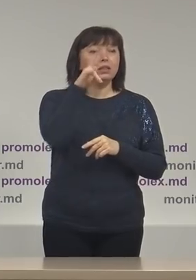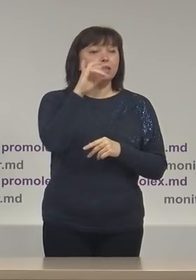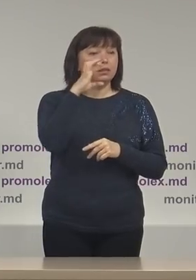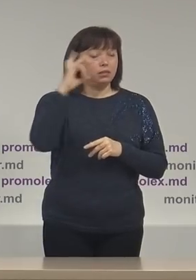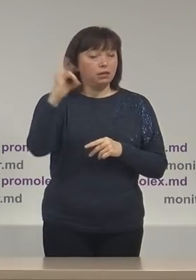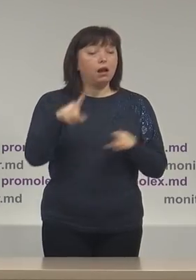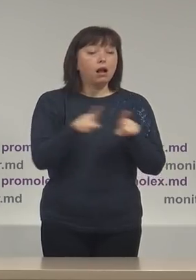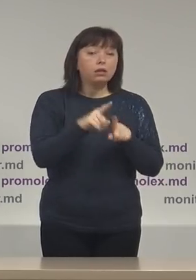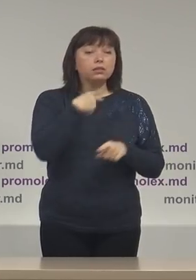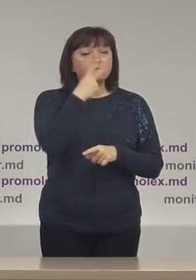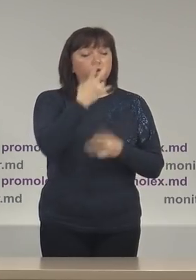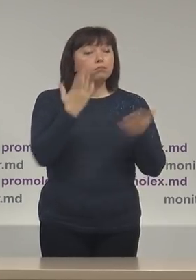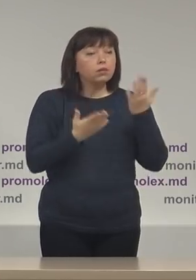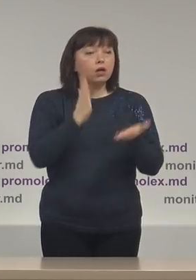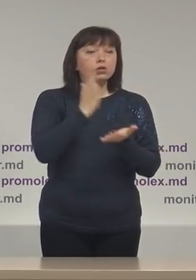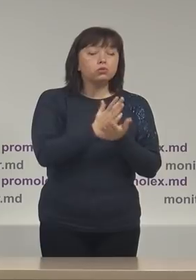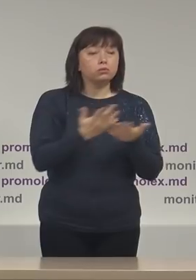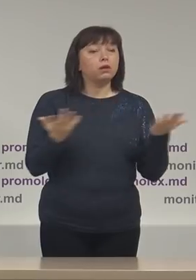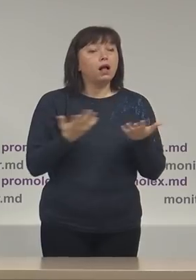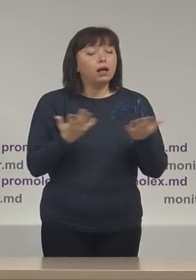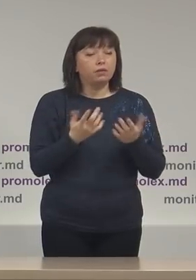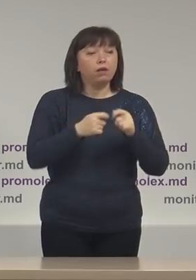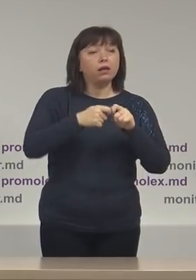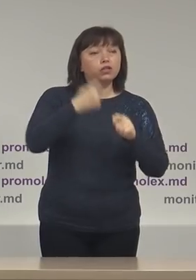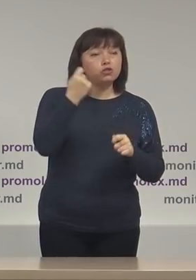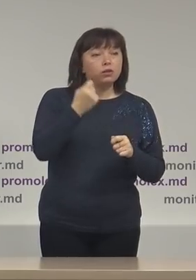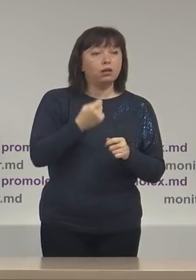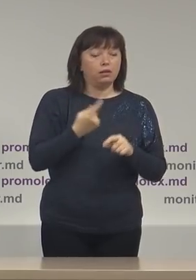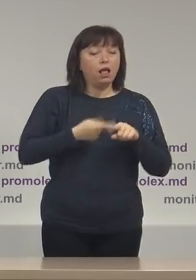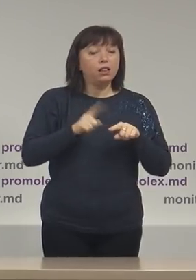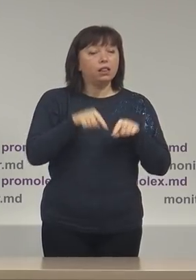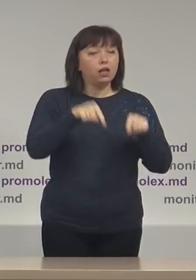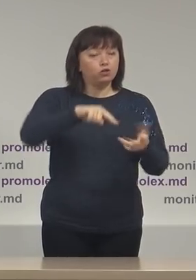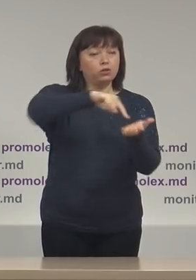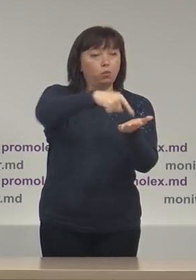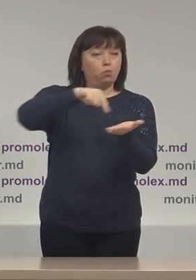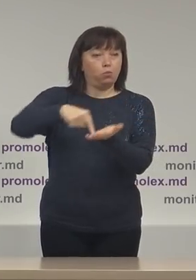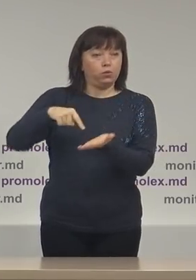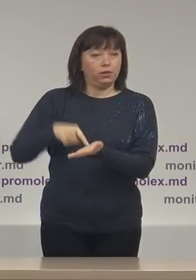vedem dacă sunt careva incidente la aceste puncte.